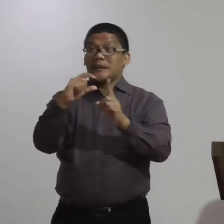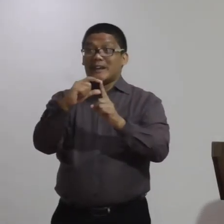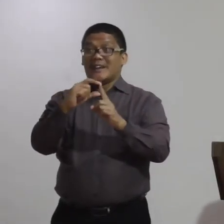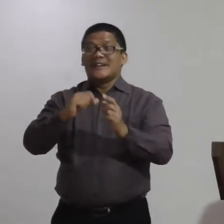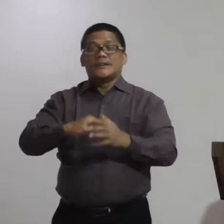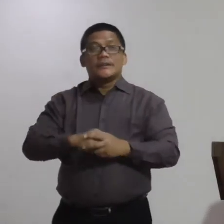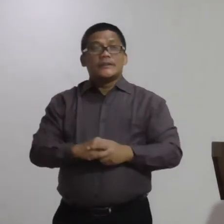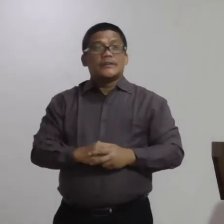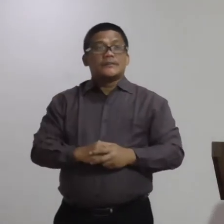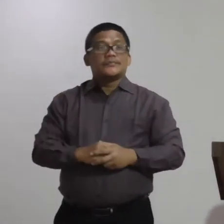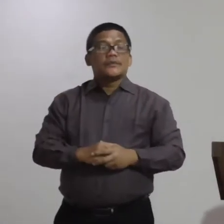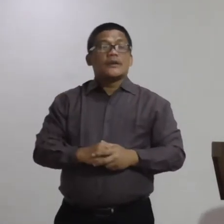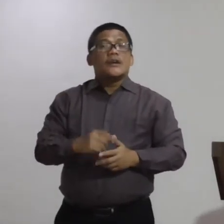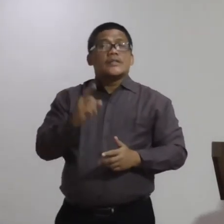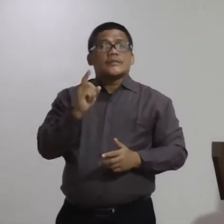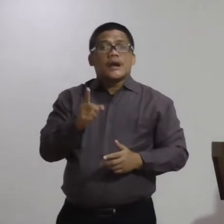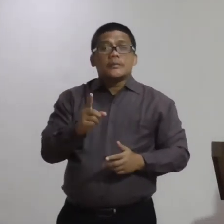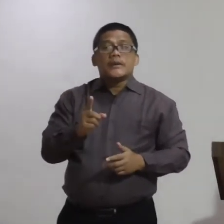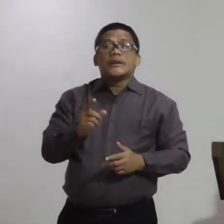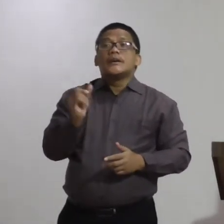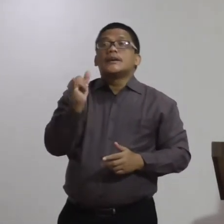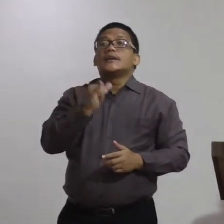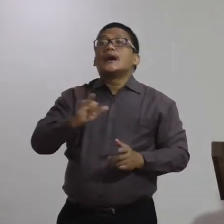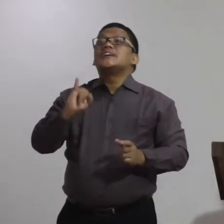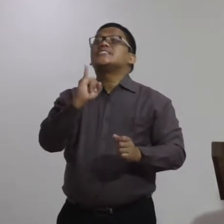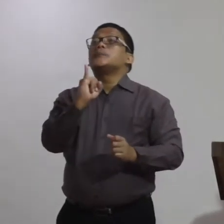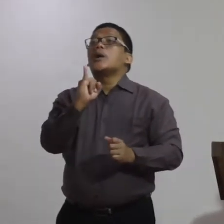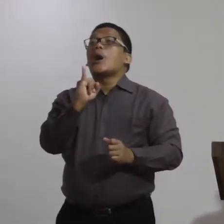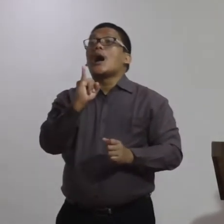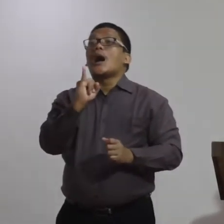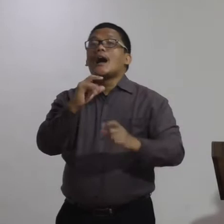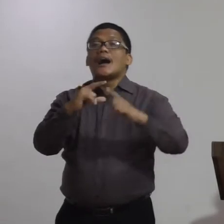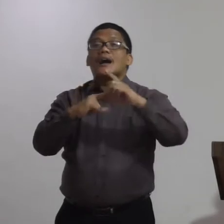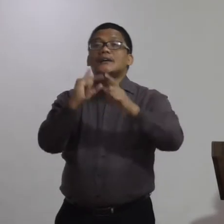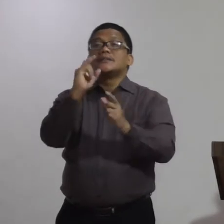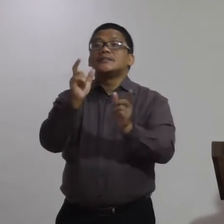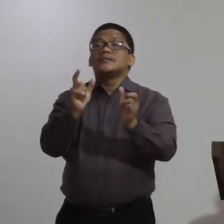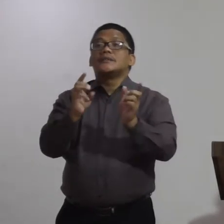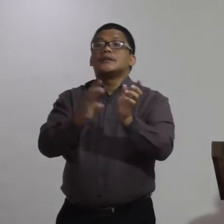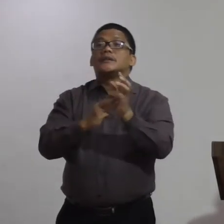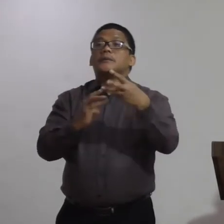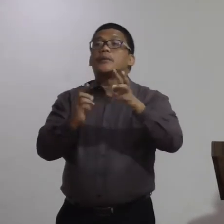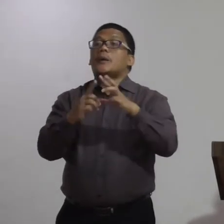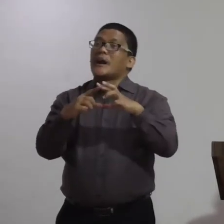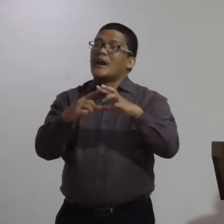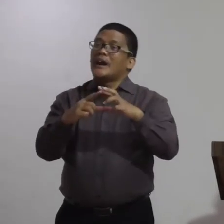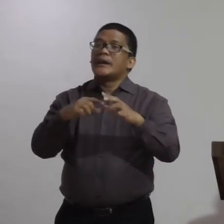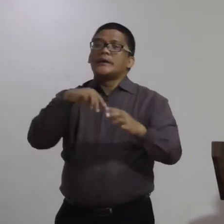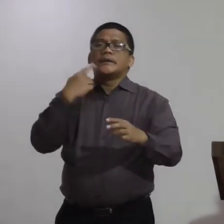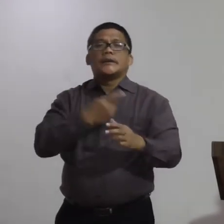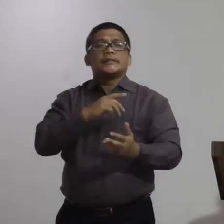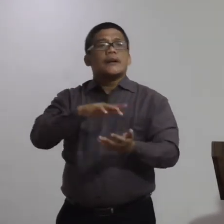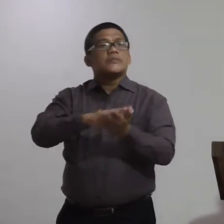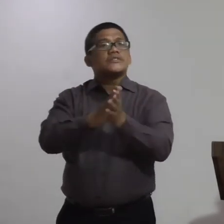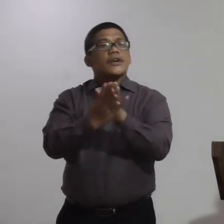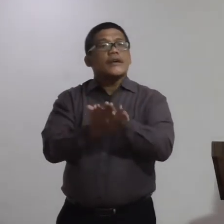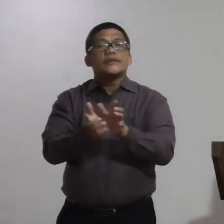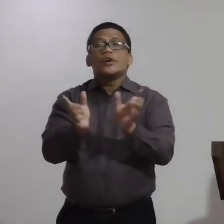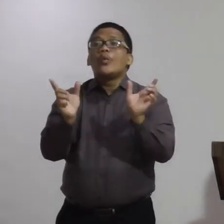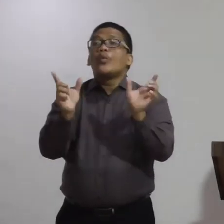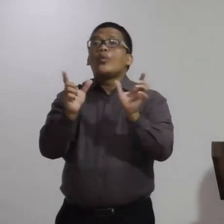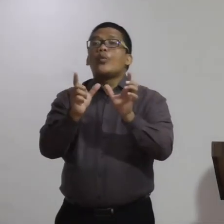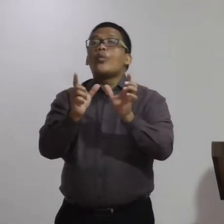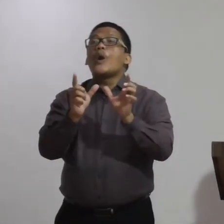itu. Tapi yang lebih istimewa kita adalah kita menjadi warga kerajaan Allah, ya.